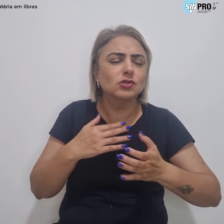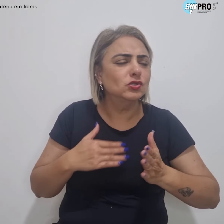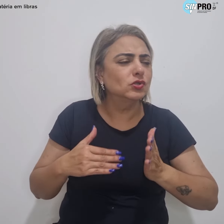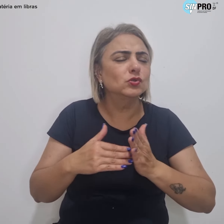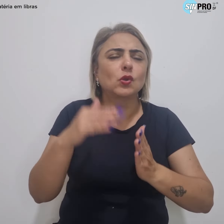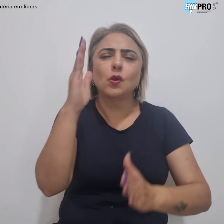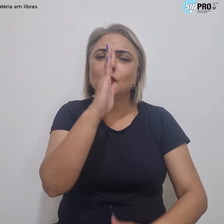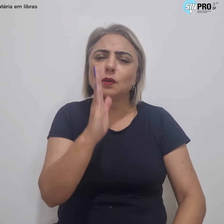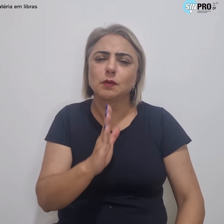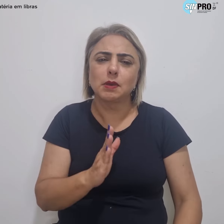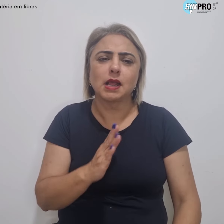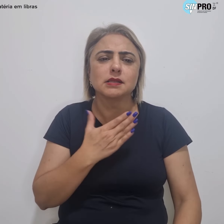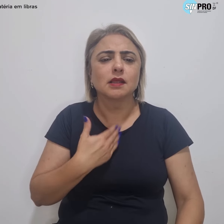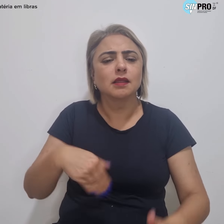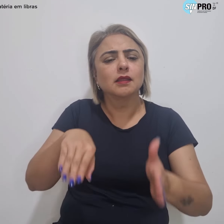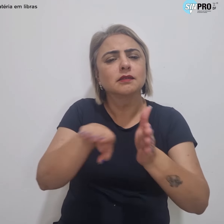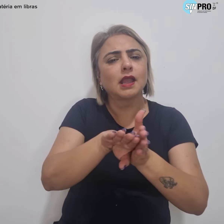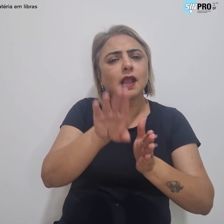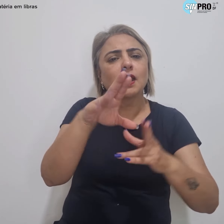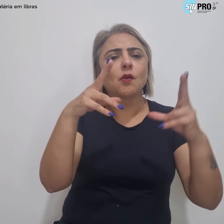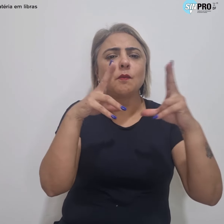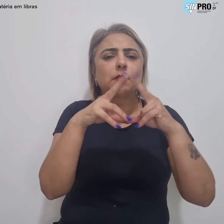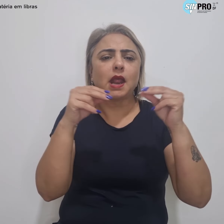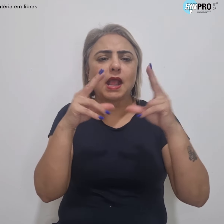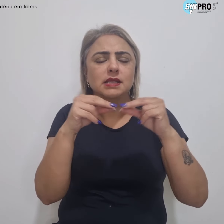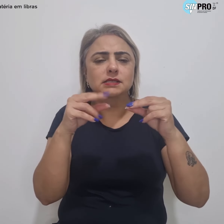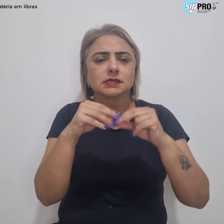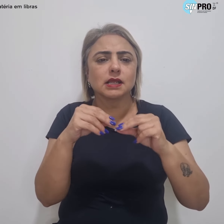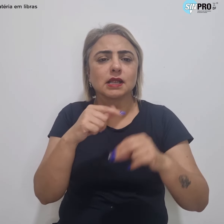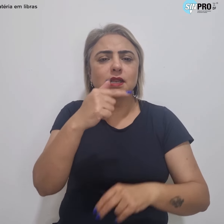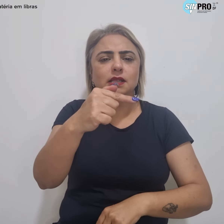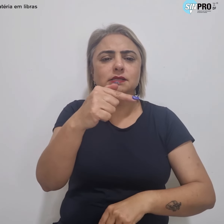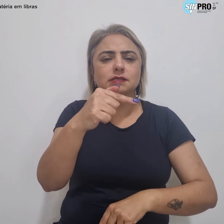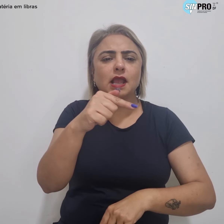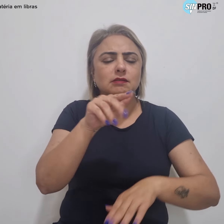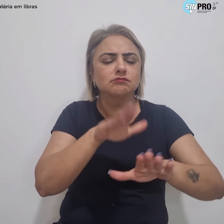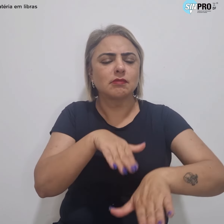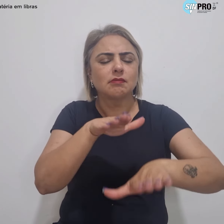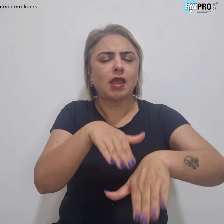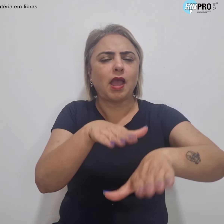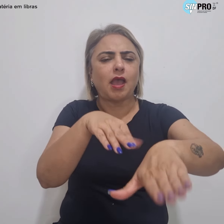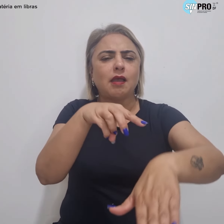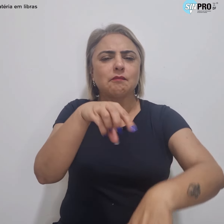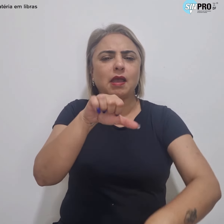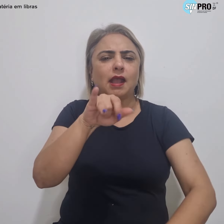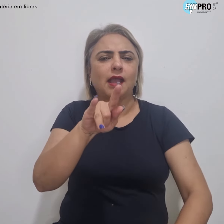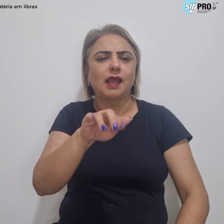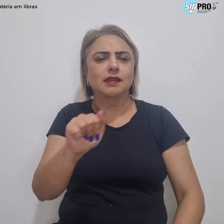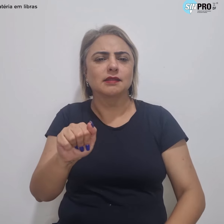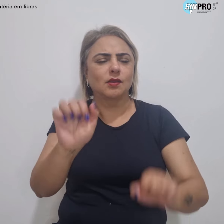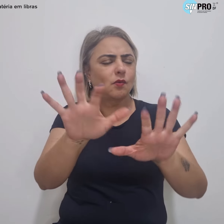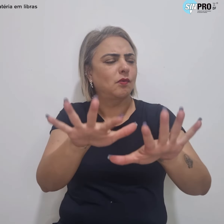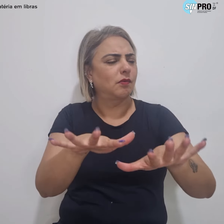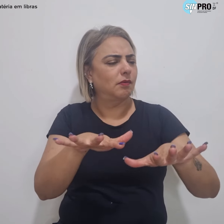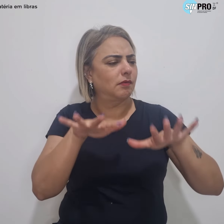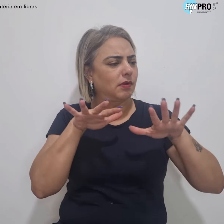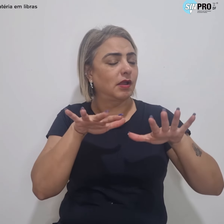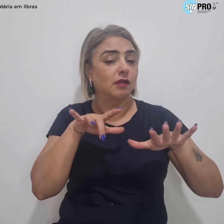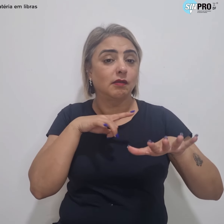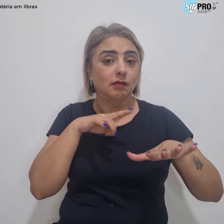Brasil estarão em Brasília, na sétima Marcha das Margaridas. O evento, considerado a